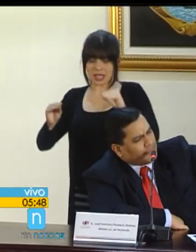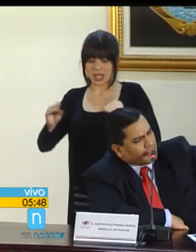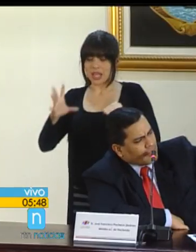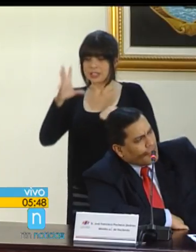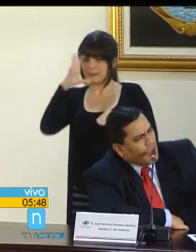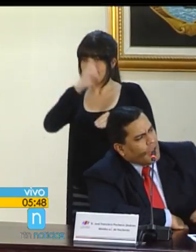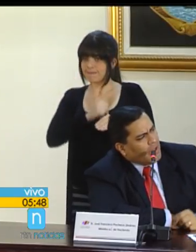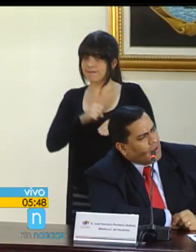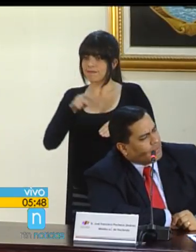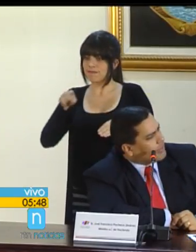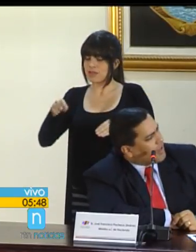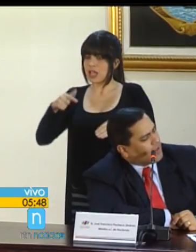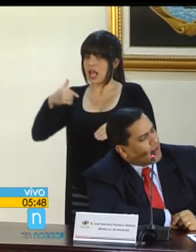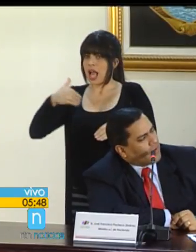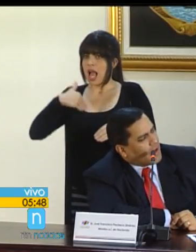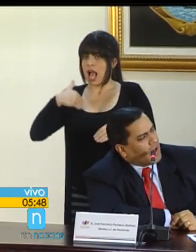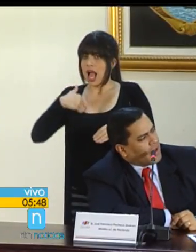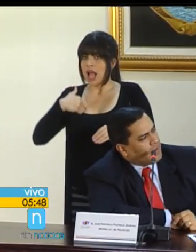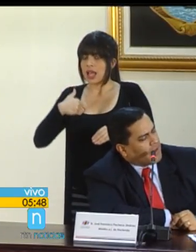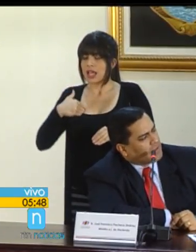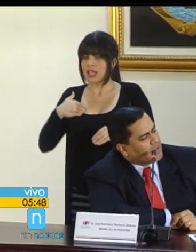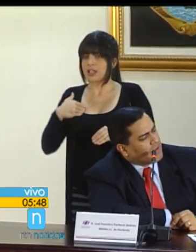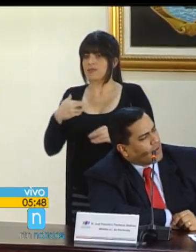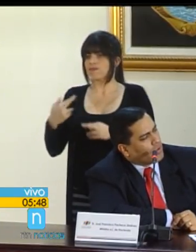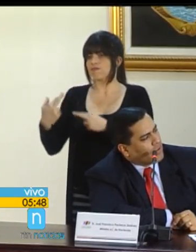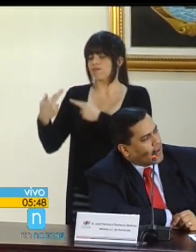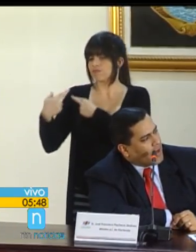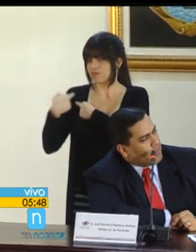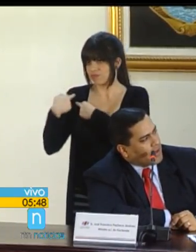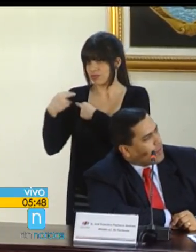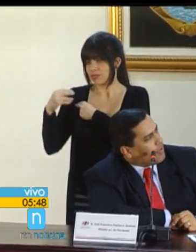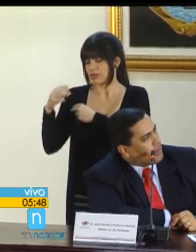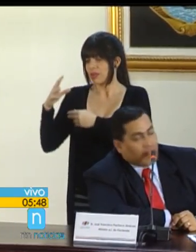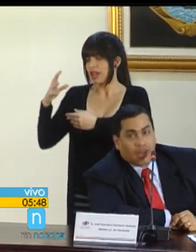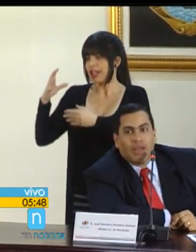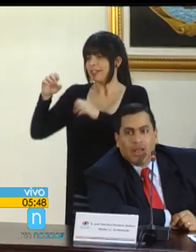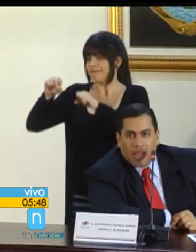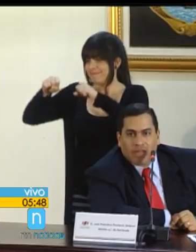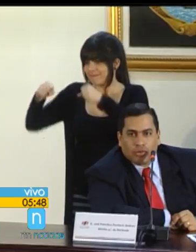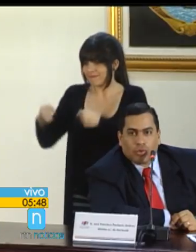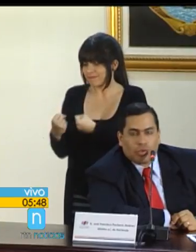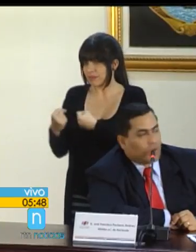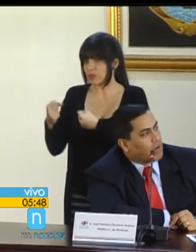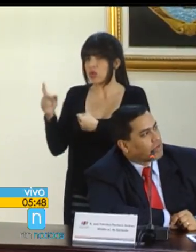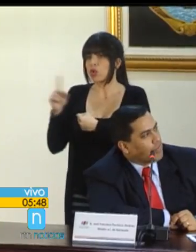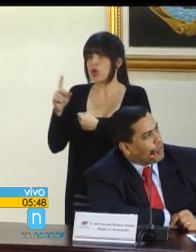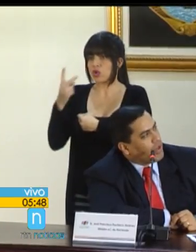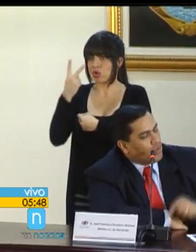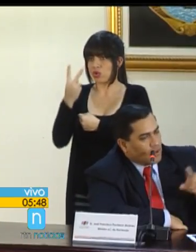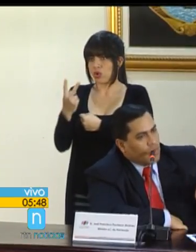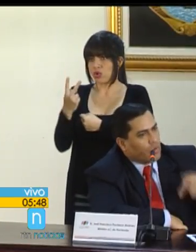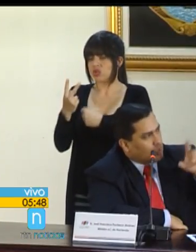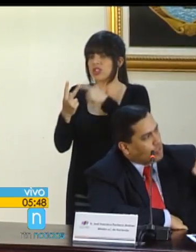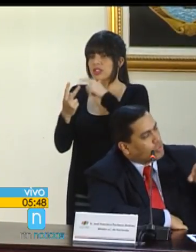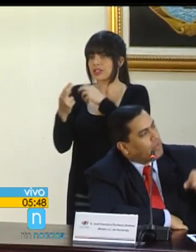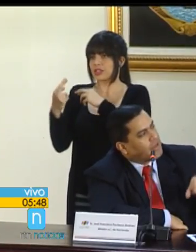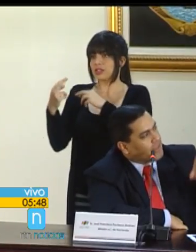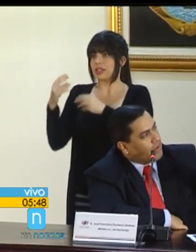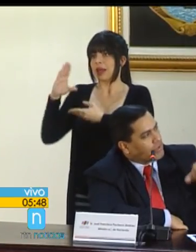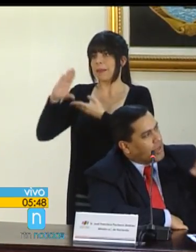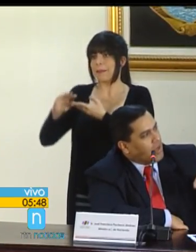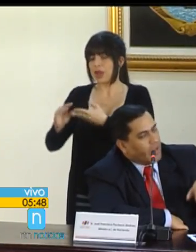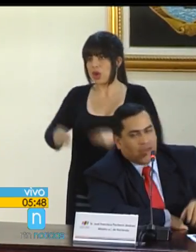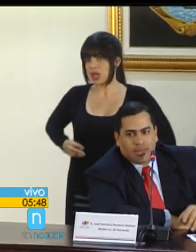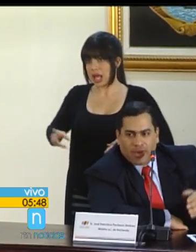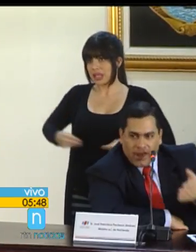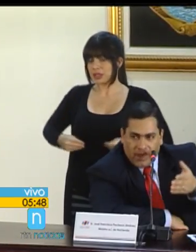ahí que recae, este recorte recae particularmente en estos dos órganos, el Poder Ejecutivo con todos sus